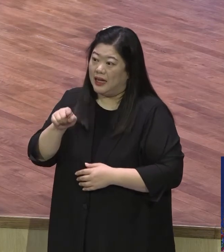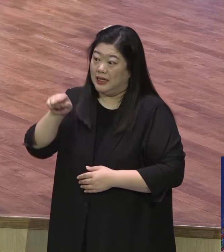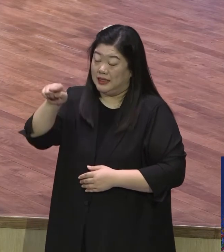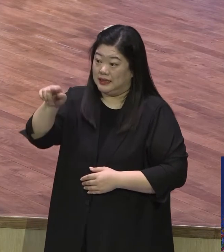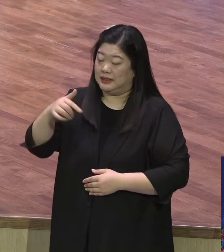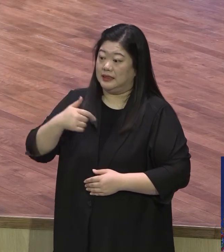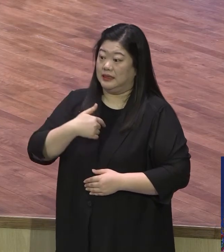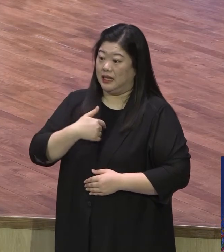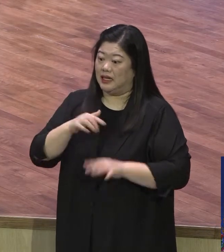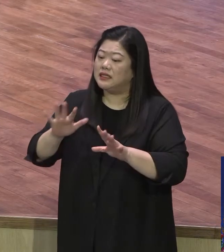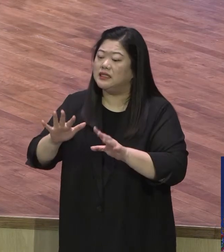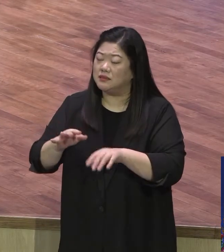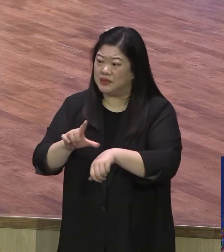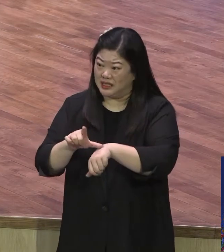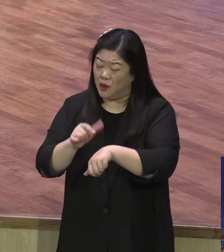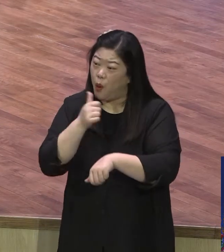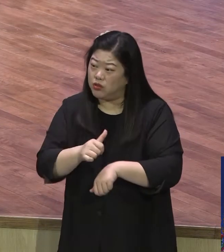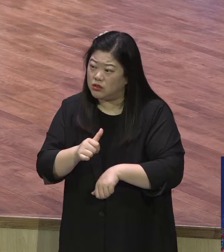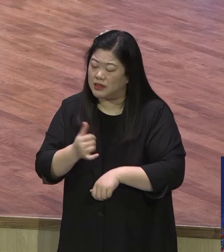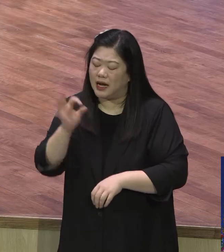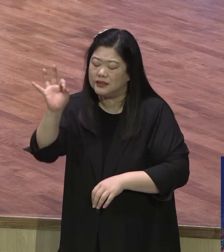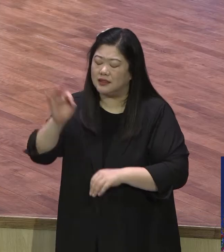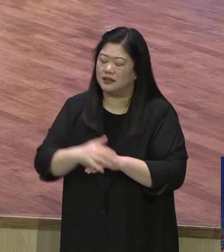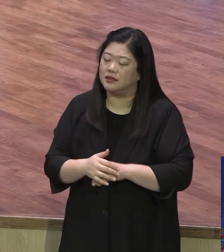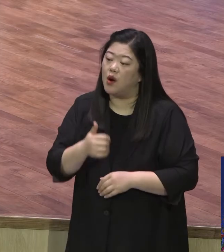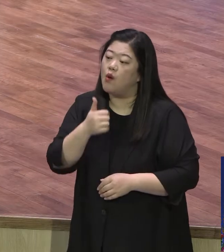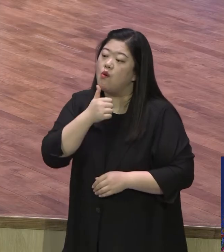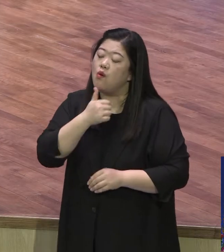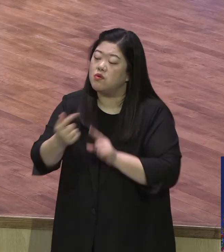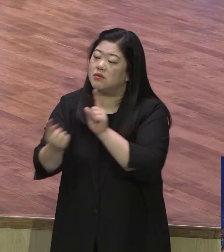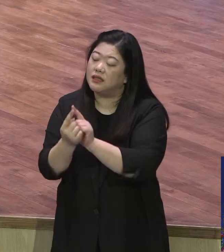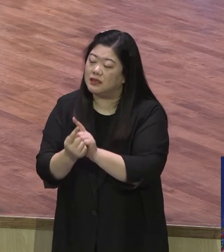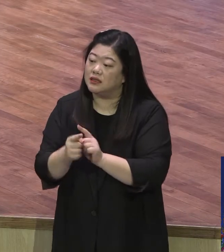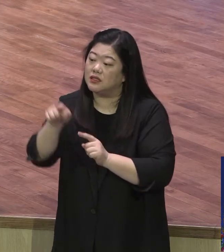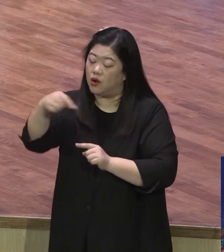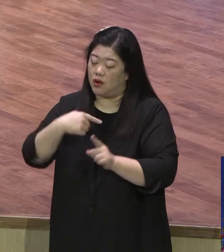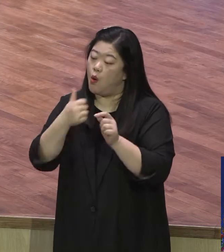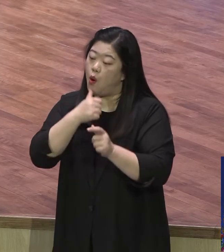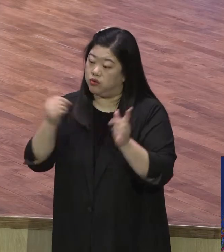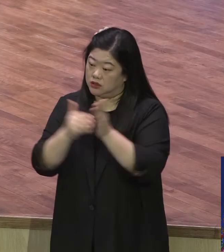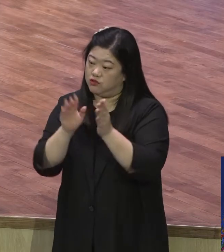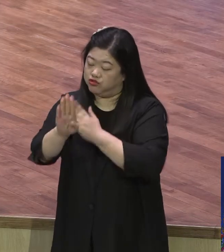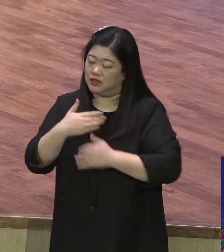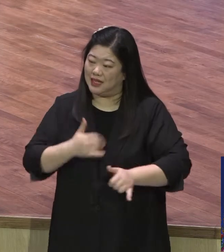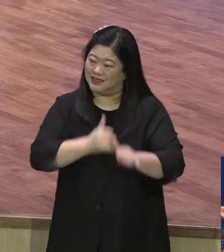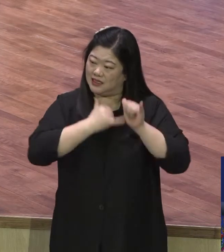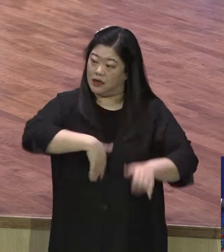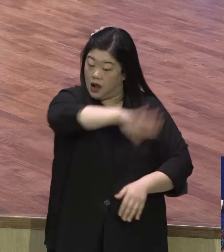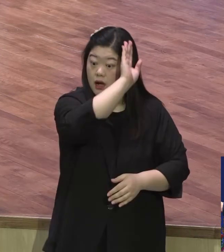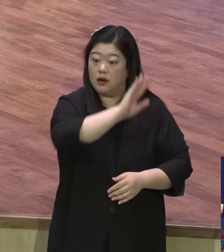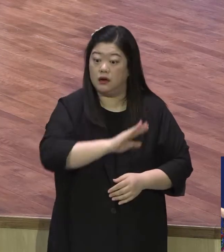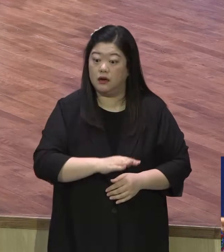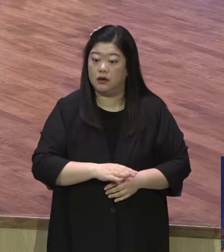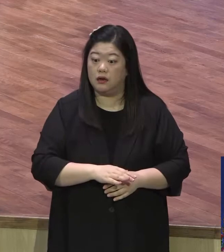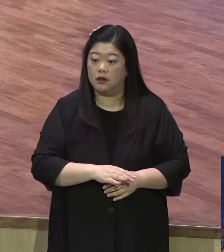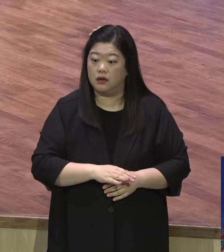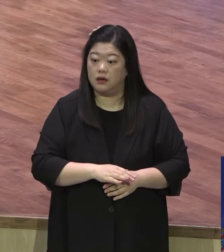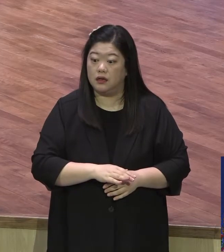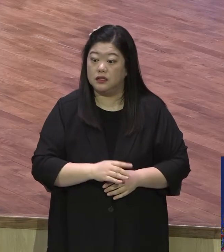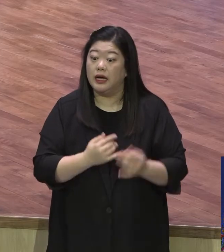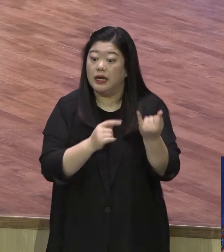겁니다 라고 달고 온 거요 카렌의 자매가 처녀가 그러고 오는데 통역이 일찍 갚고 없는